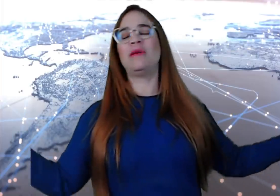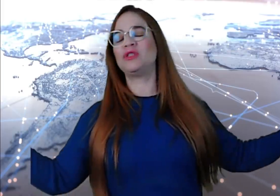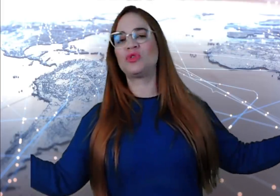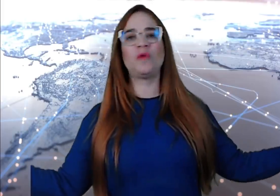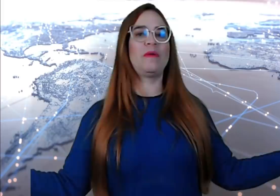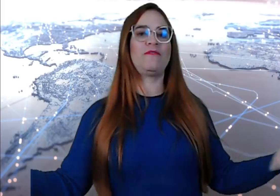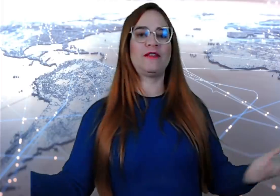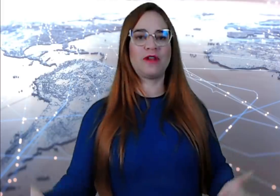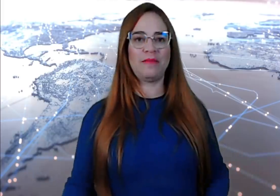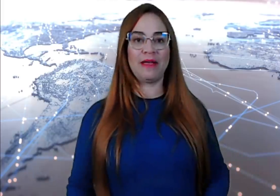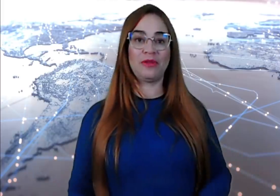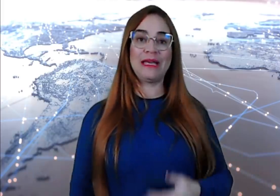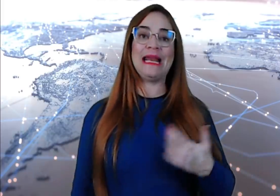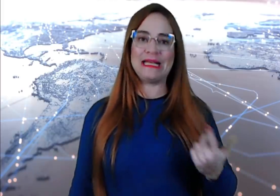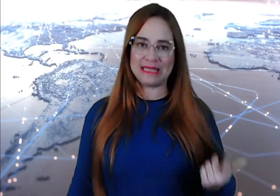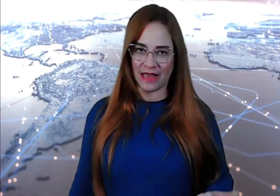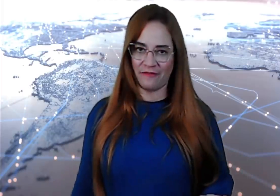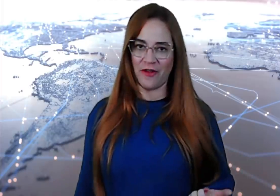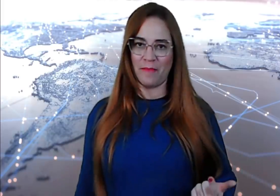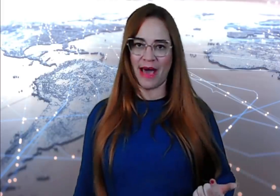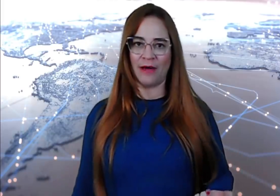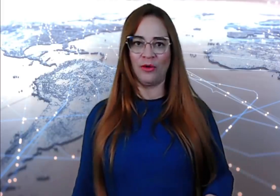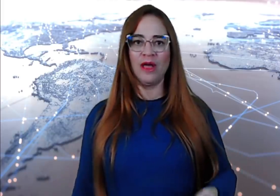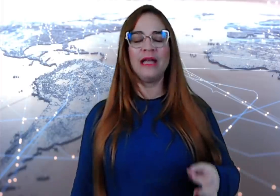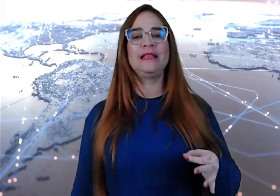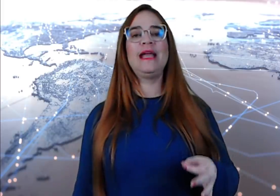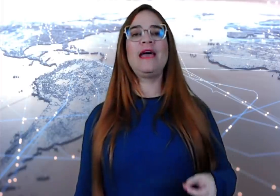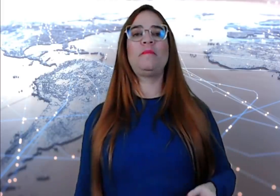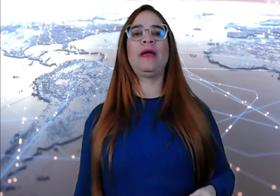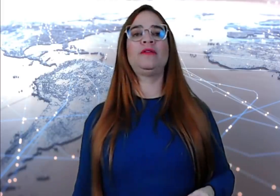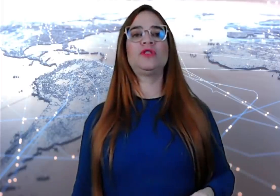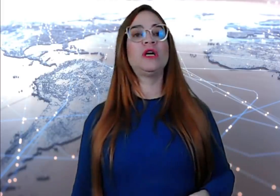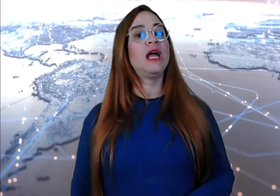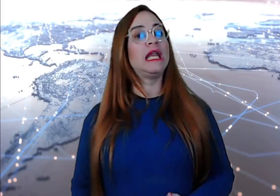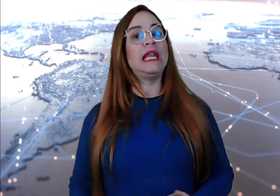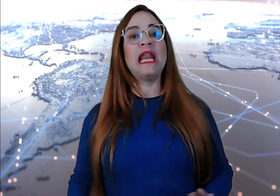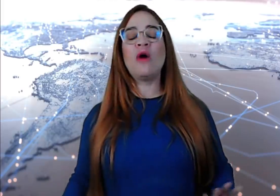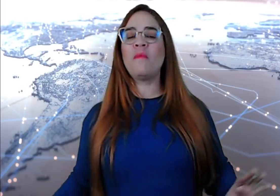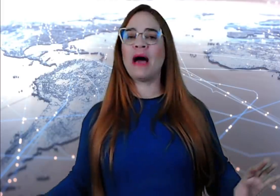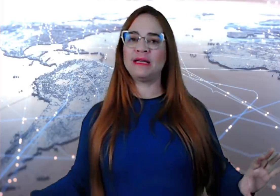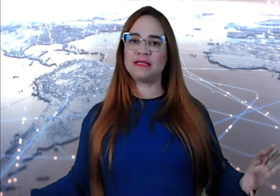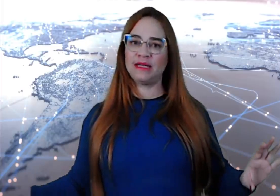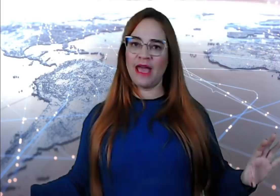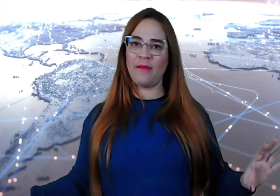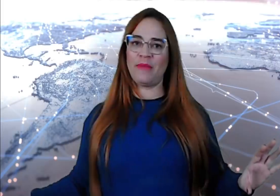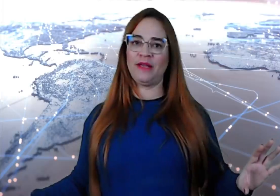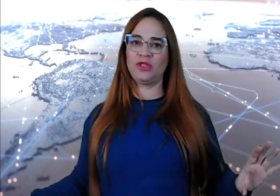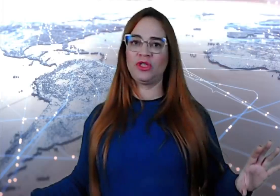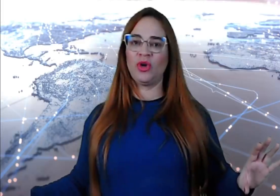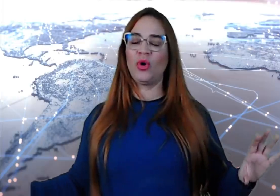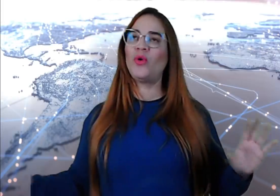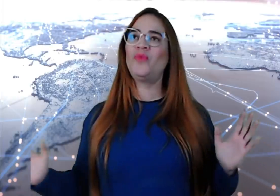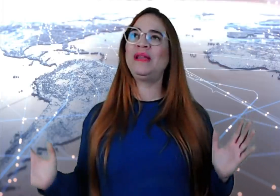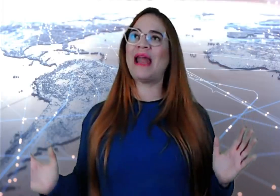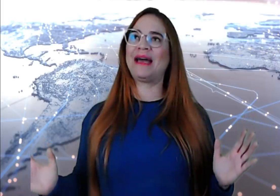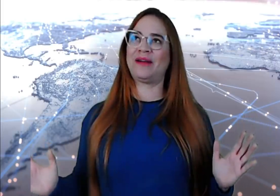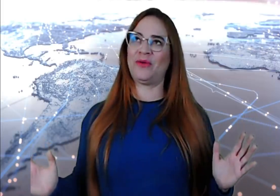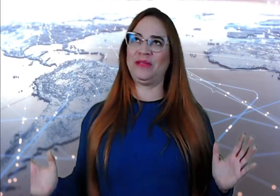de superfaturamento que nem sequer foi pago, de repente, não mais que de repente, um milagre